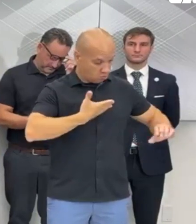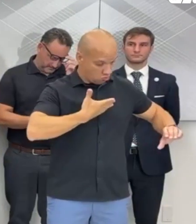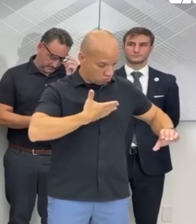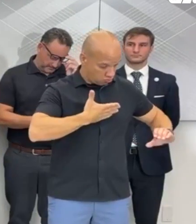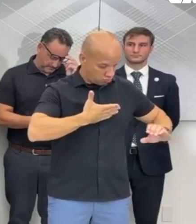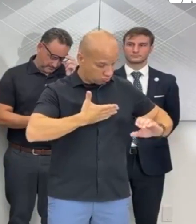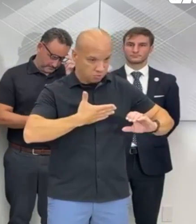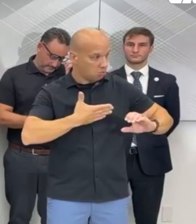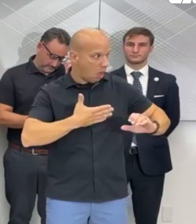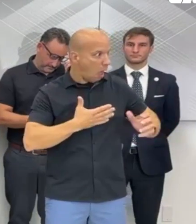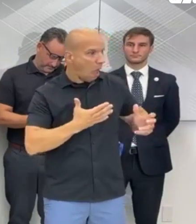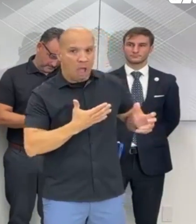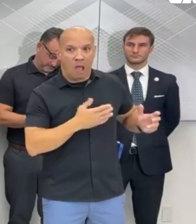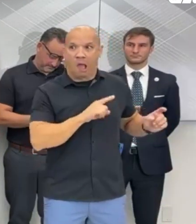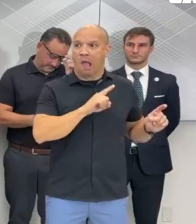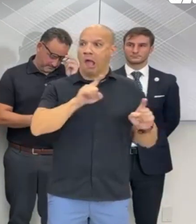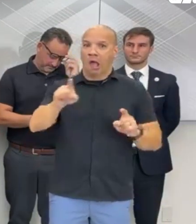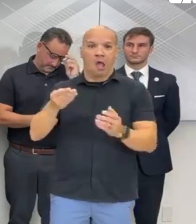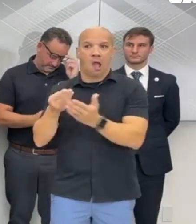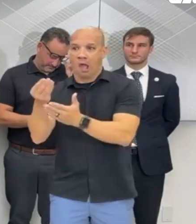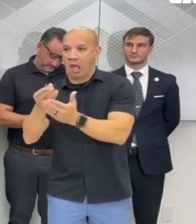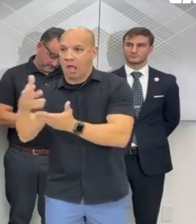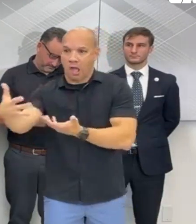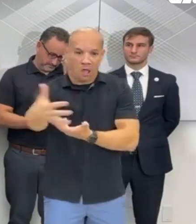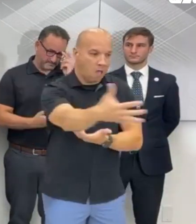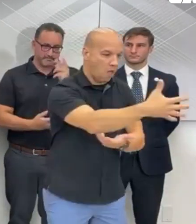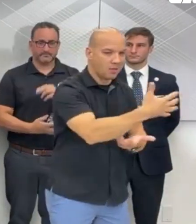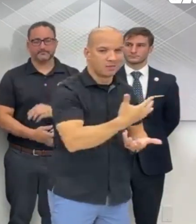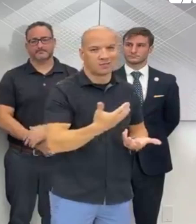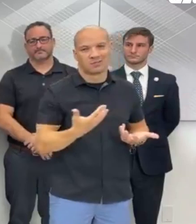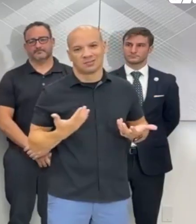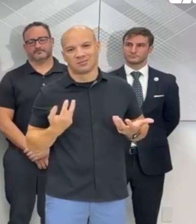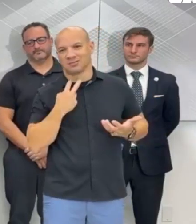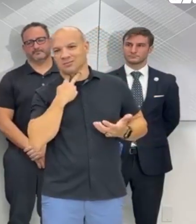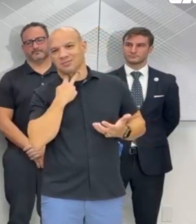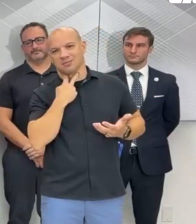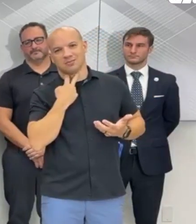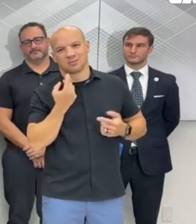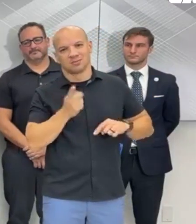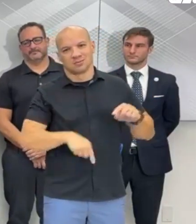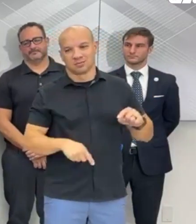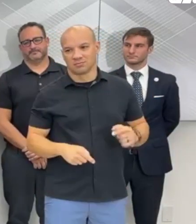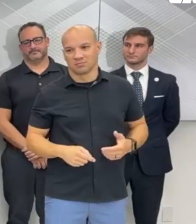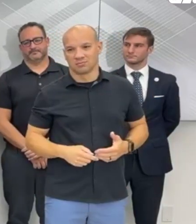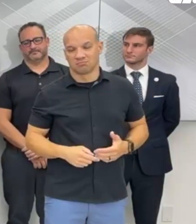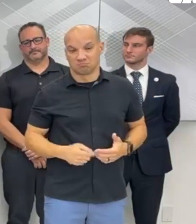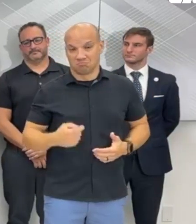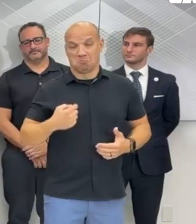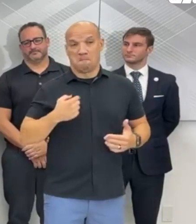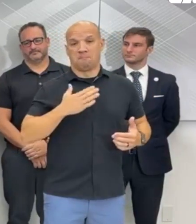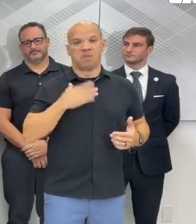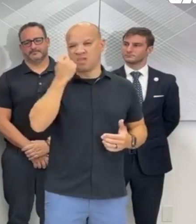estar yendo al supermercado a buscar todo lo que se suponía que tuviéramos. Aquí yo puedo interpretar eso en dos